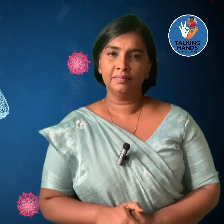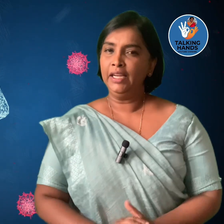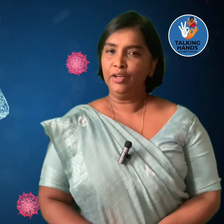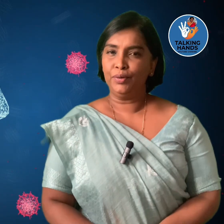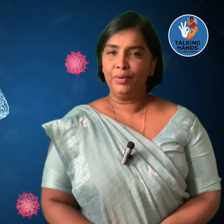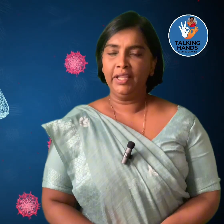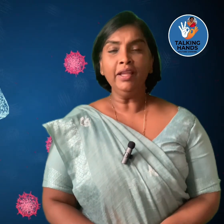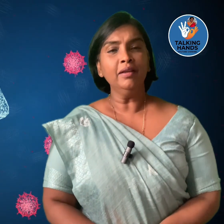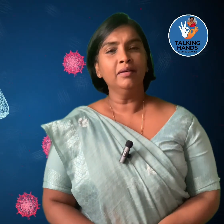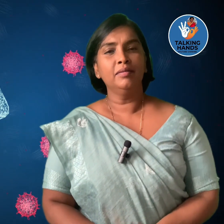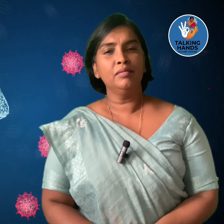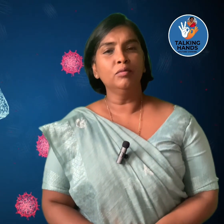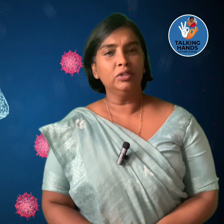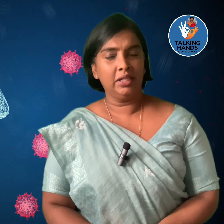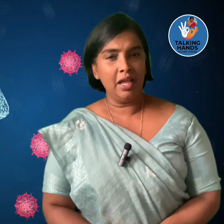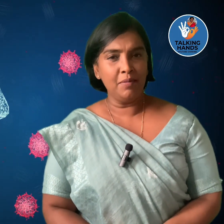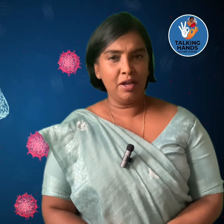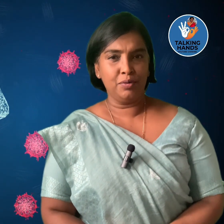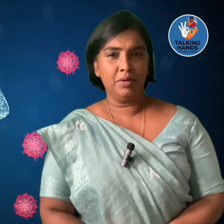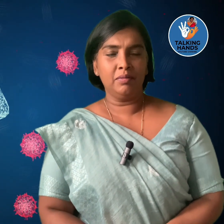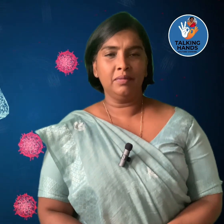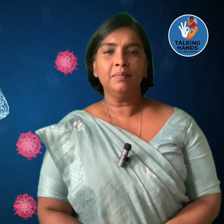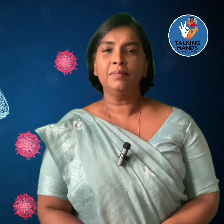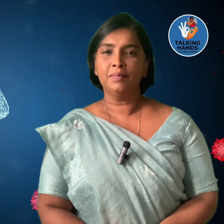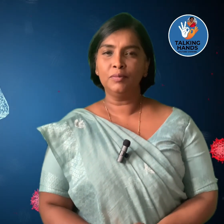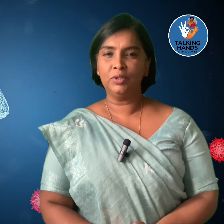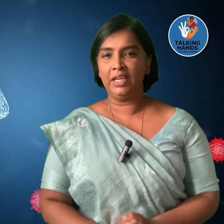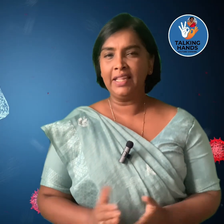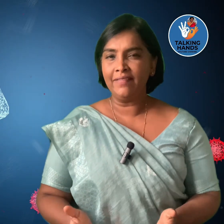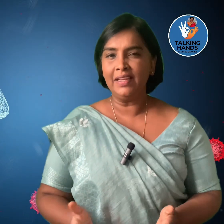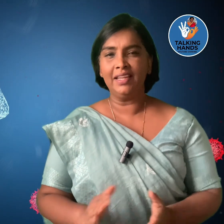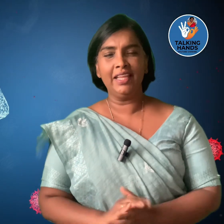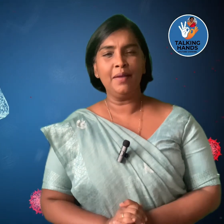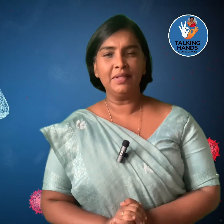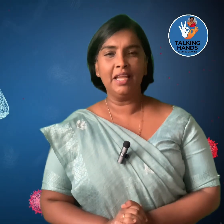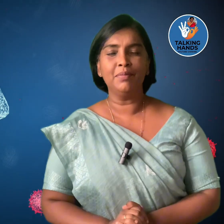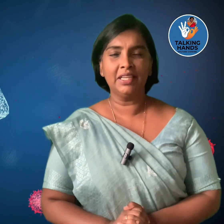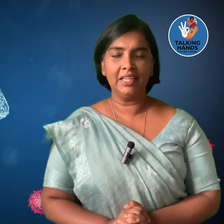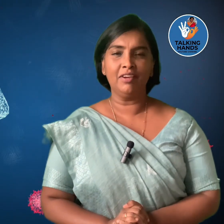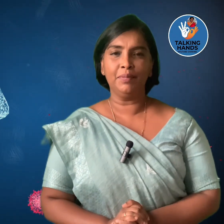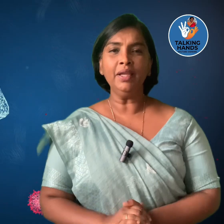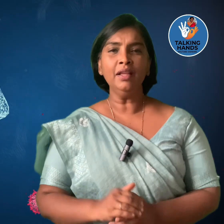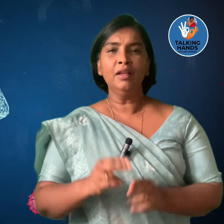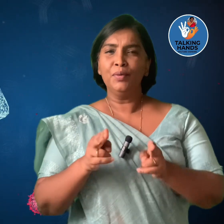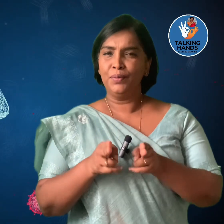ඊළඟ රෝගය මුත්‍රා මාරුව. මුත්‍රා දැවිල්ල. ඒ හැම දෙයක්ම කියනවා අපි.